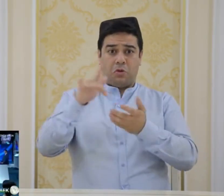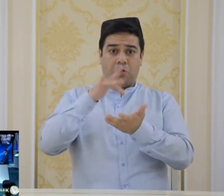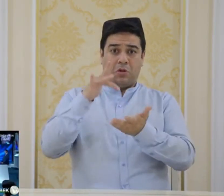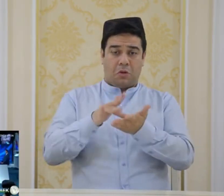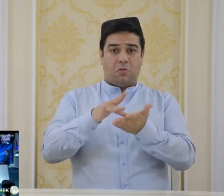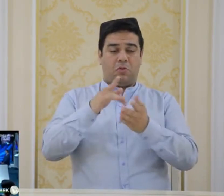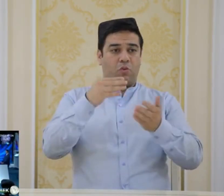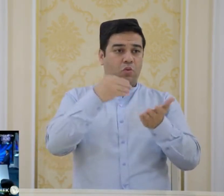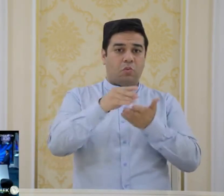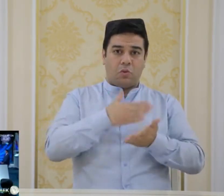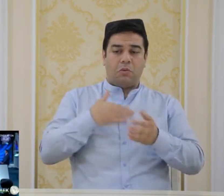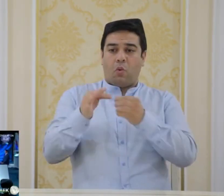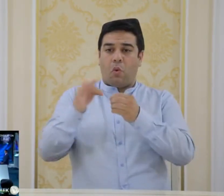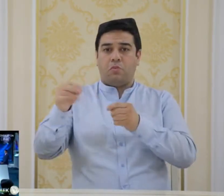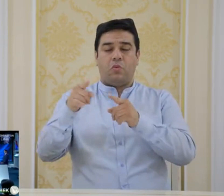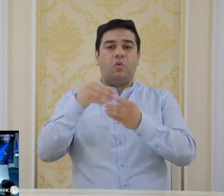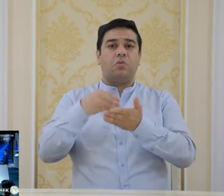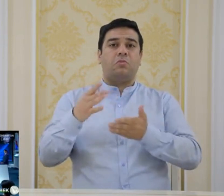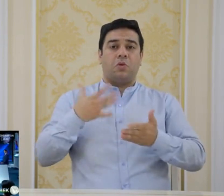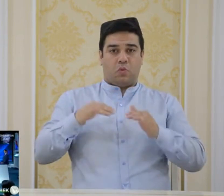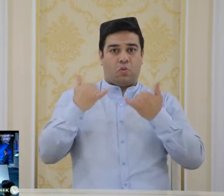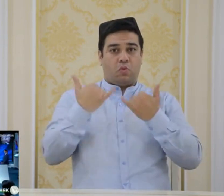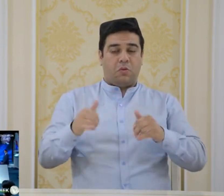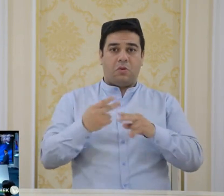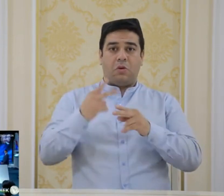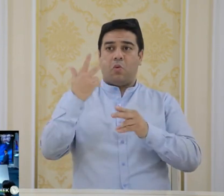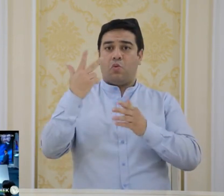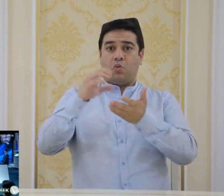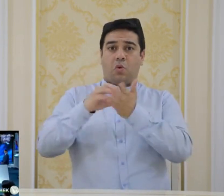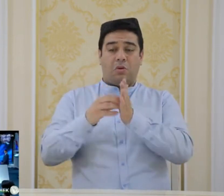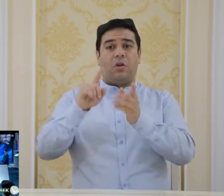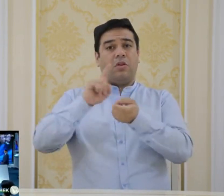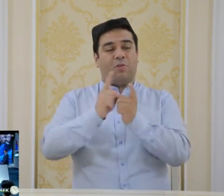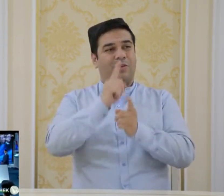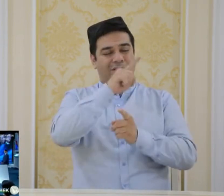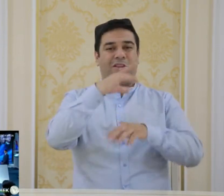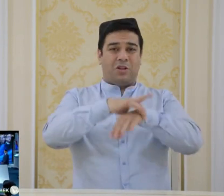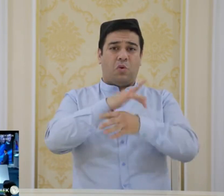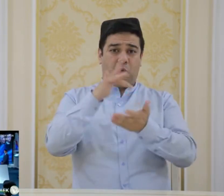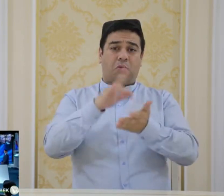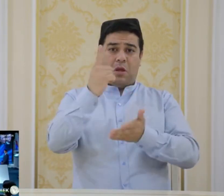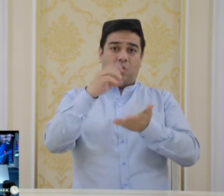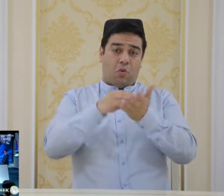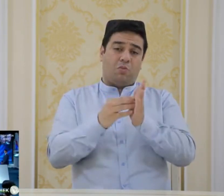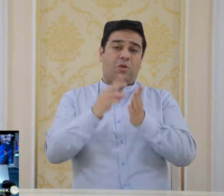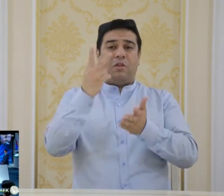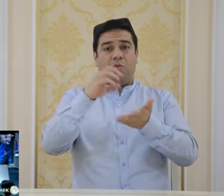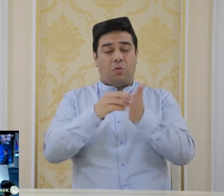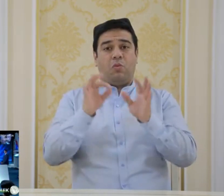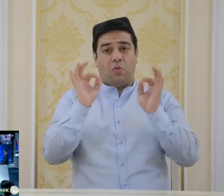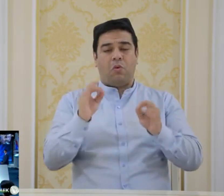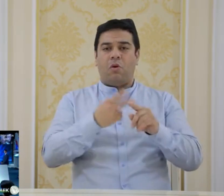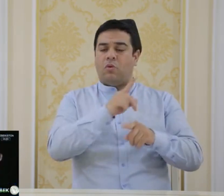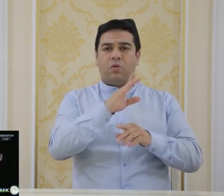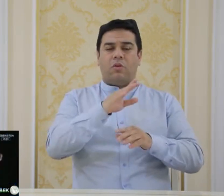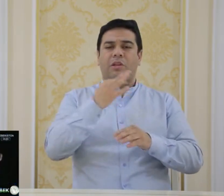qiyinroq. Shu pulga mana shu joydan 3 xonali emas, 1 xonali, 2 xonali olish kerak edi degan desam